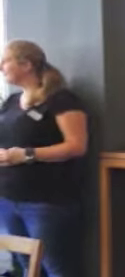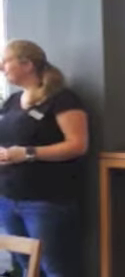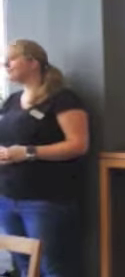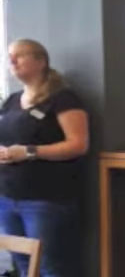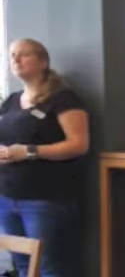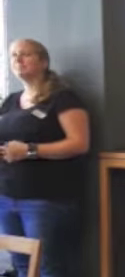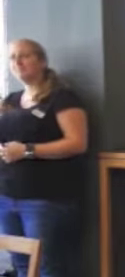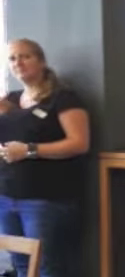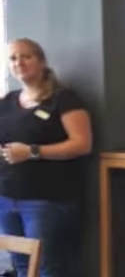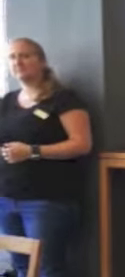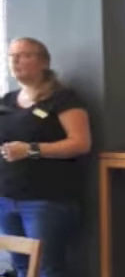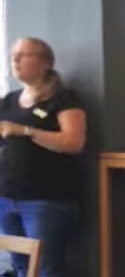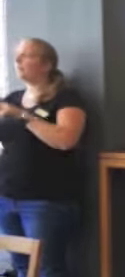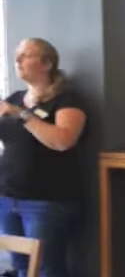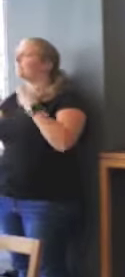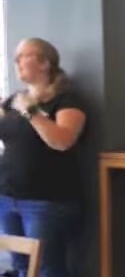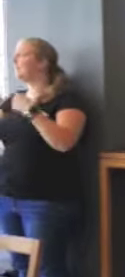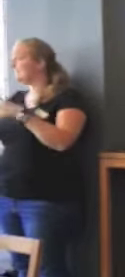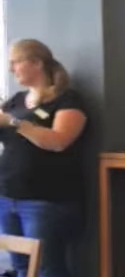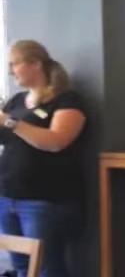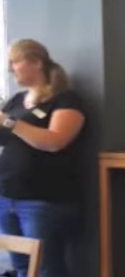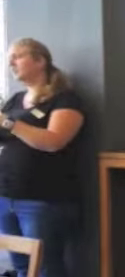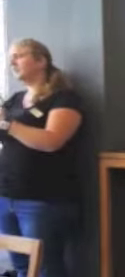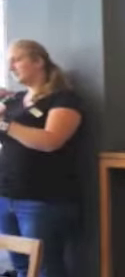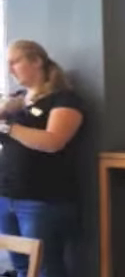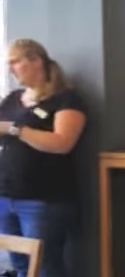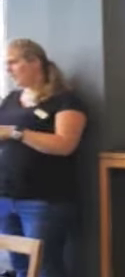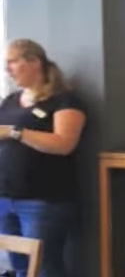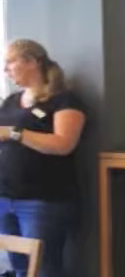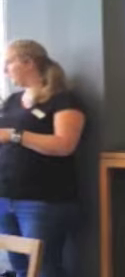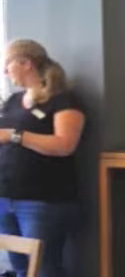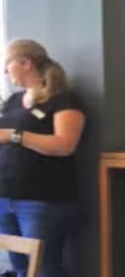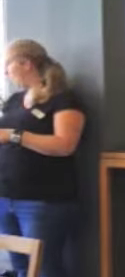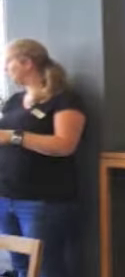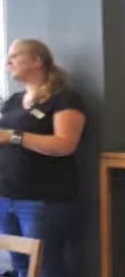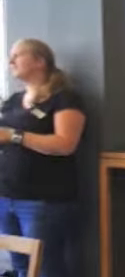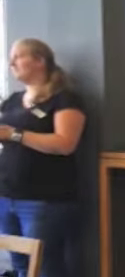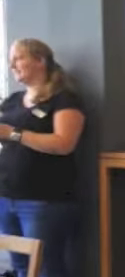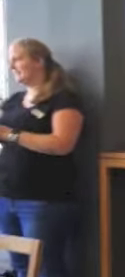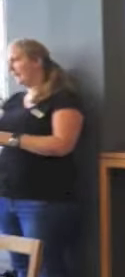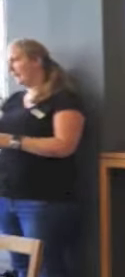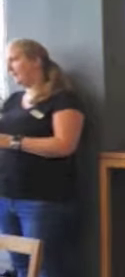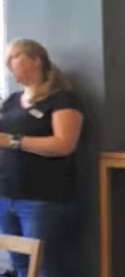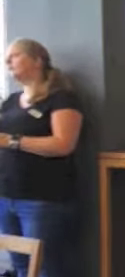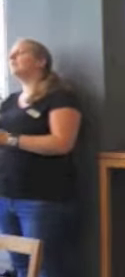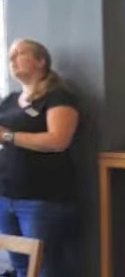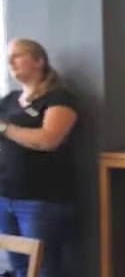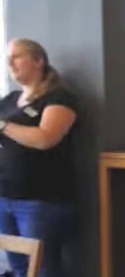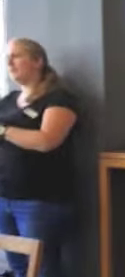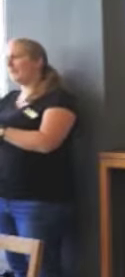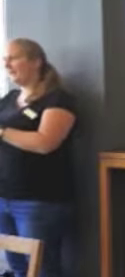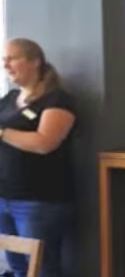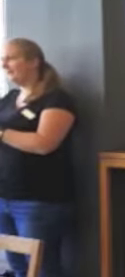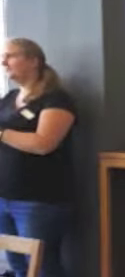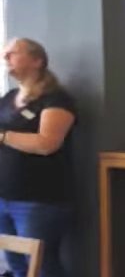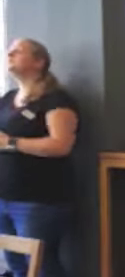Vi har även lite andra aktiviteter där vi sköter borgkärnarkivet som vi har i Kopparberg. Och vi